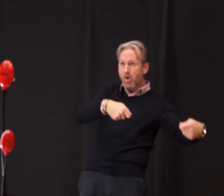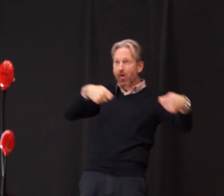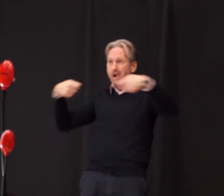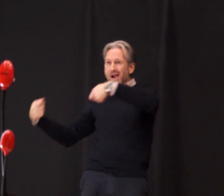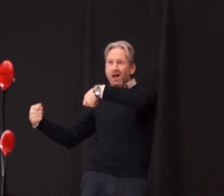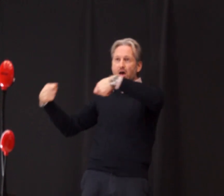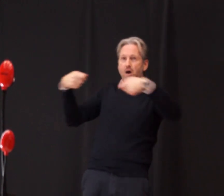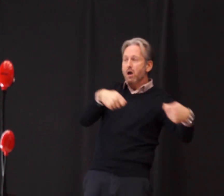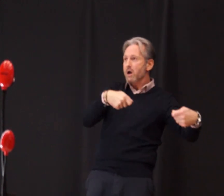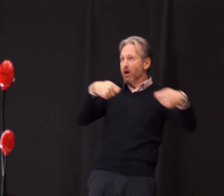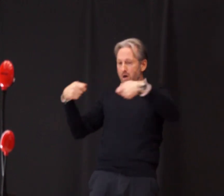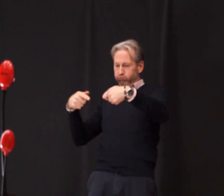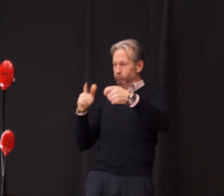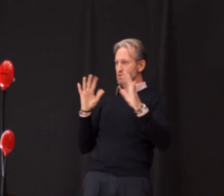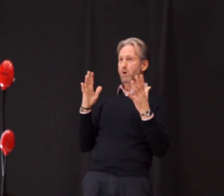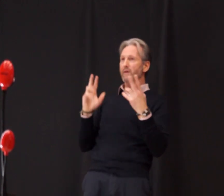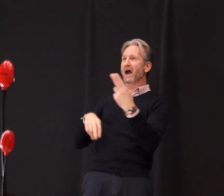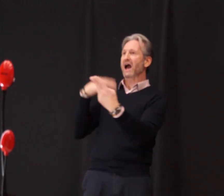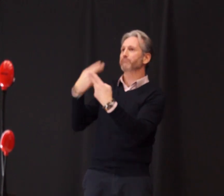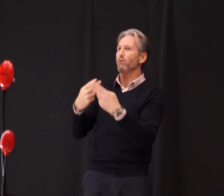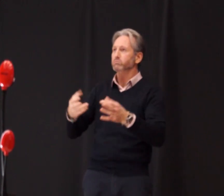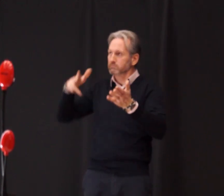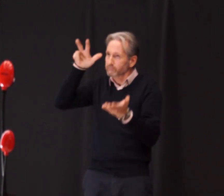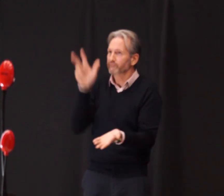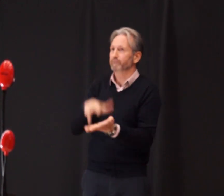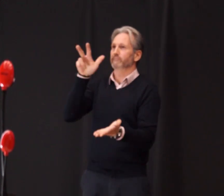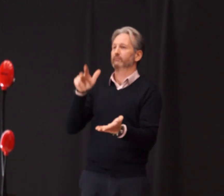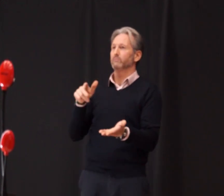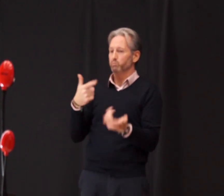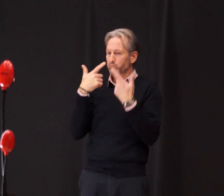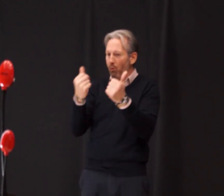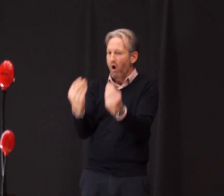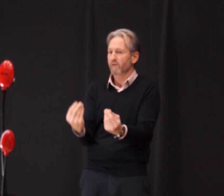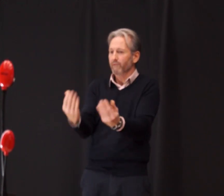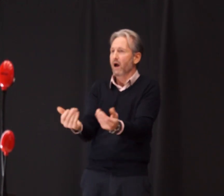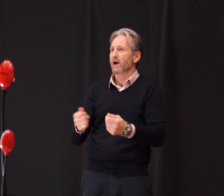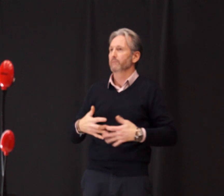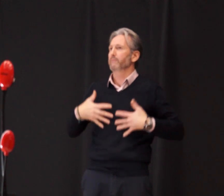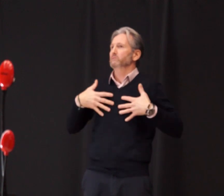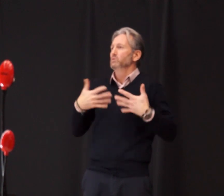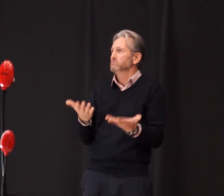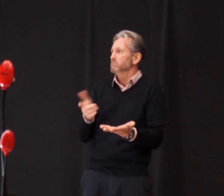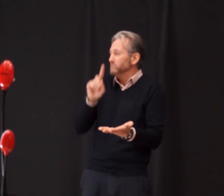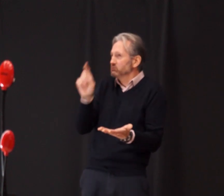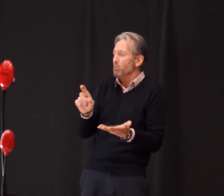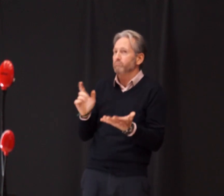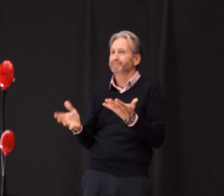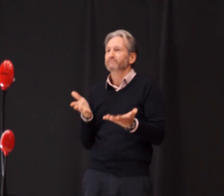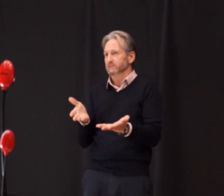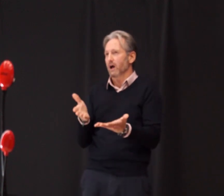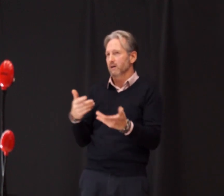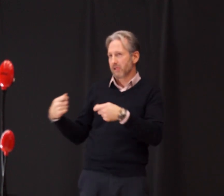il y a une tension dans l'éducation pour savoir comment répondre à ça. Il faut voir comment les enfants se